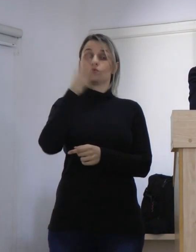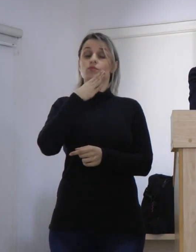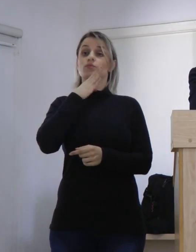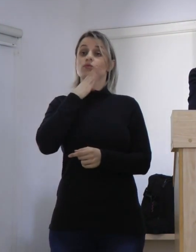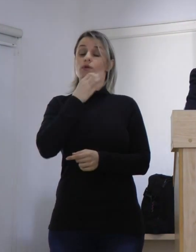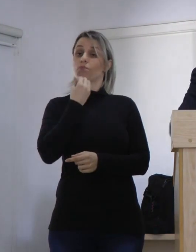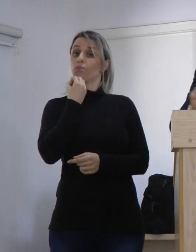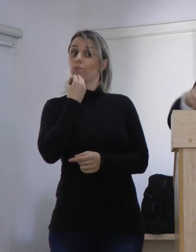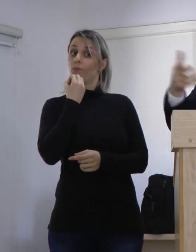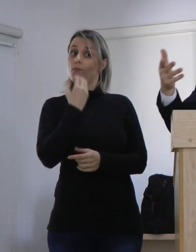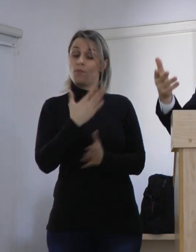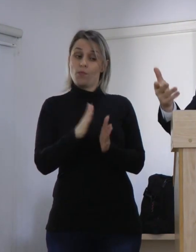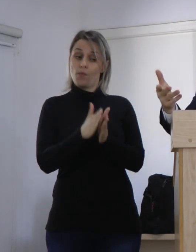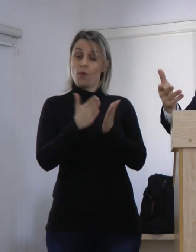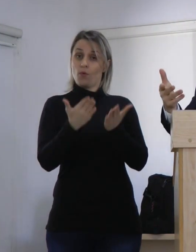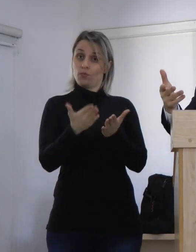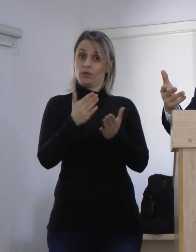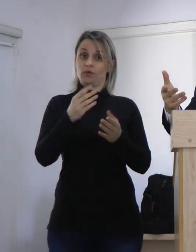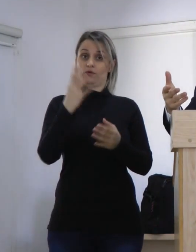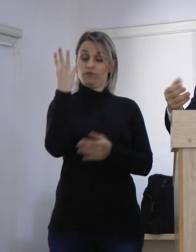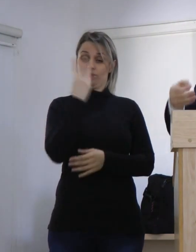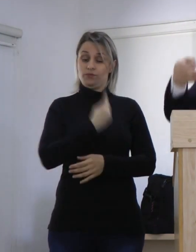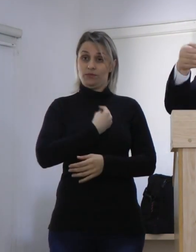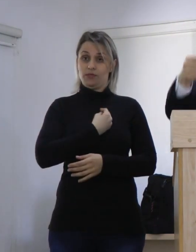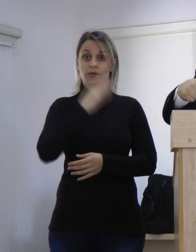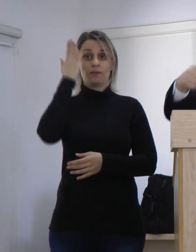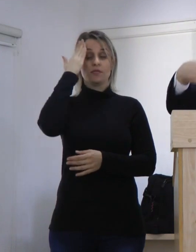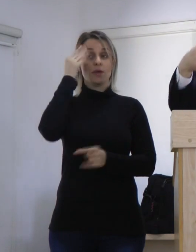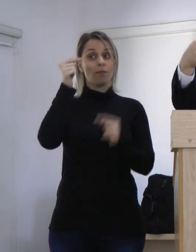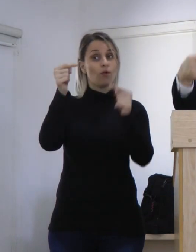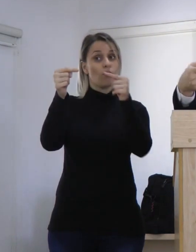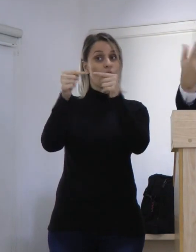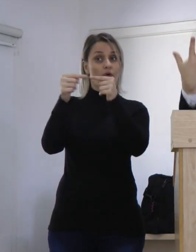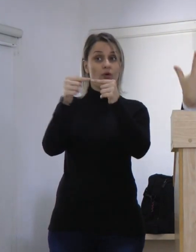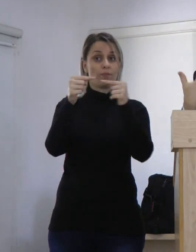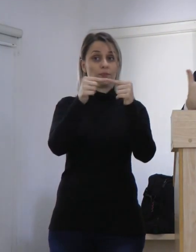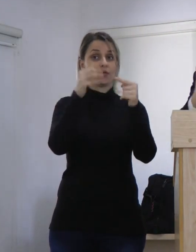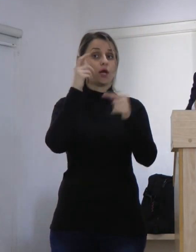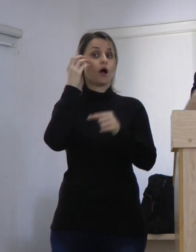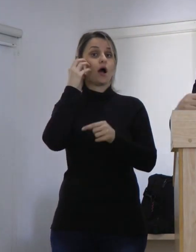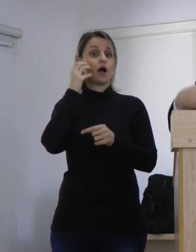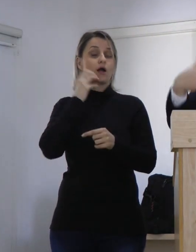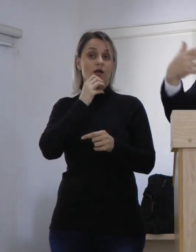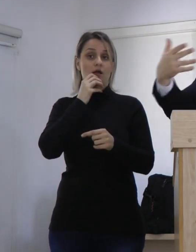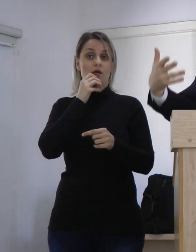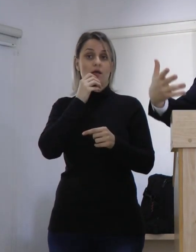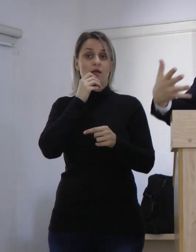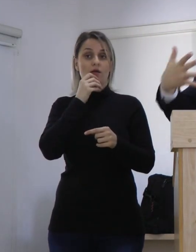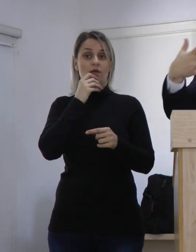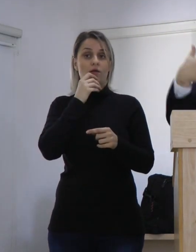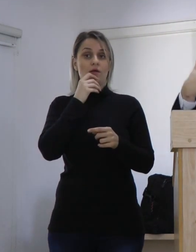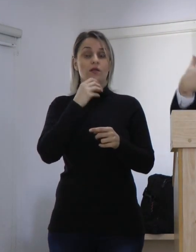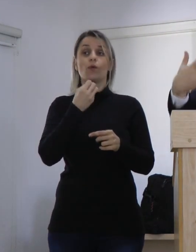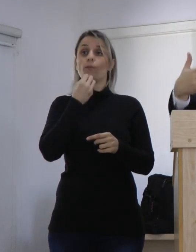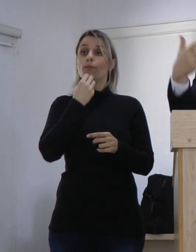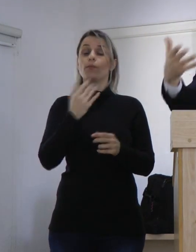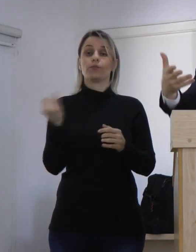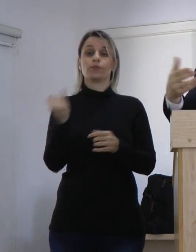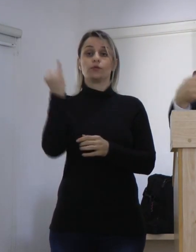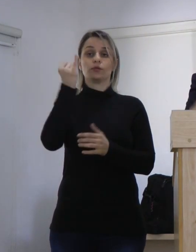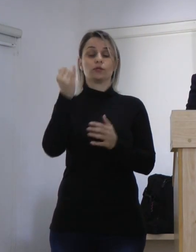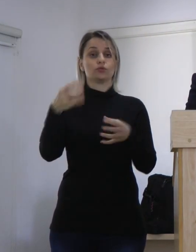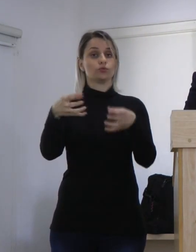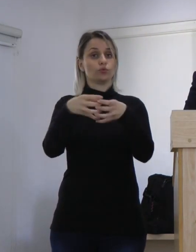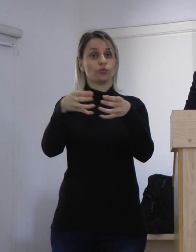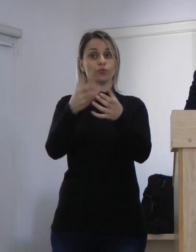com Kardec, o que está diferente. Então é importante os estudos em grupo, porque ali a gente pergunta, a gente tem a assessoria